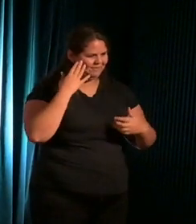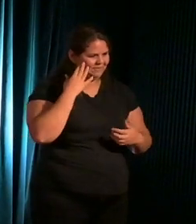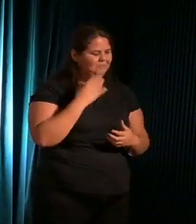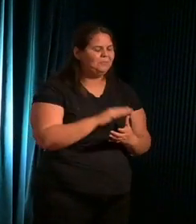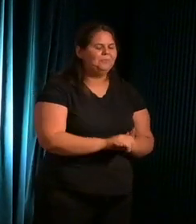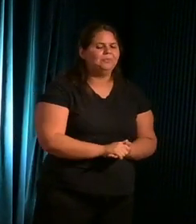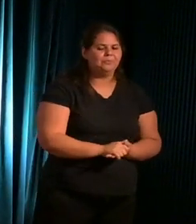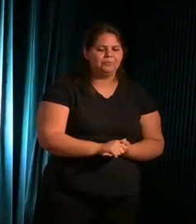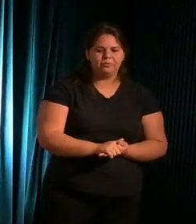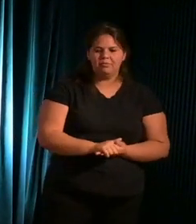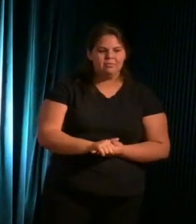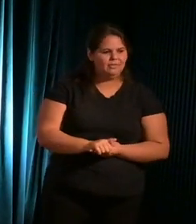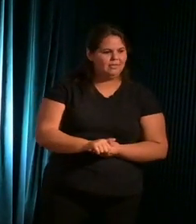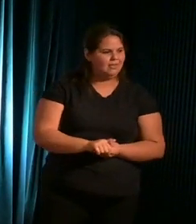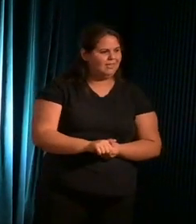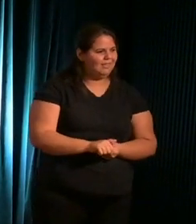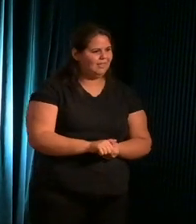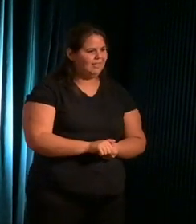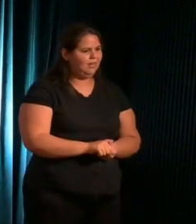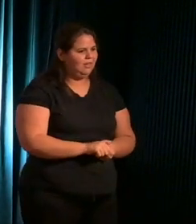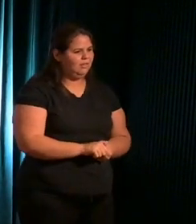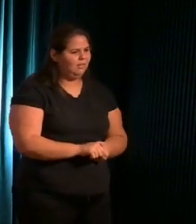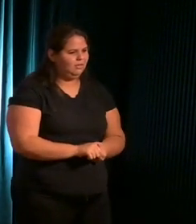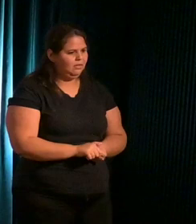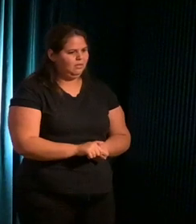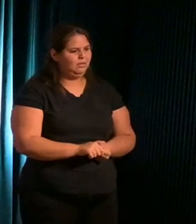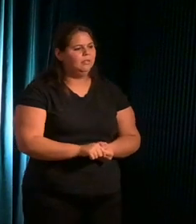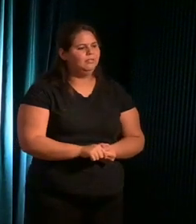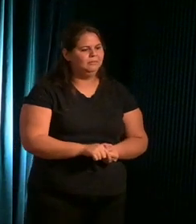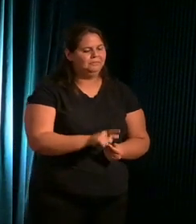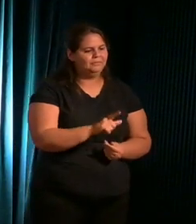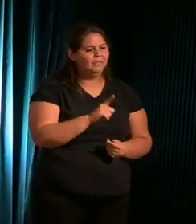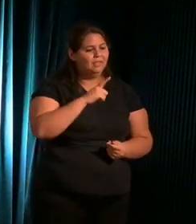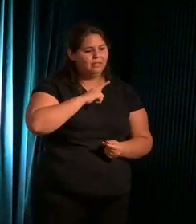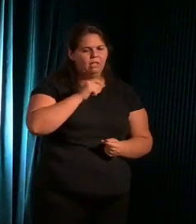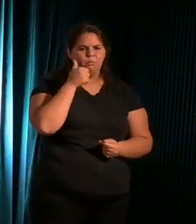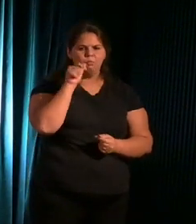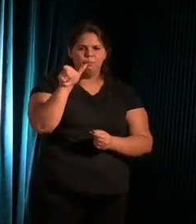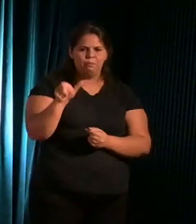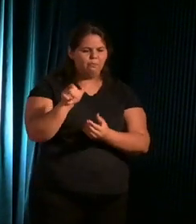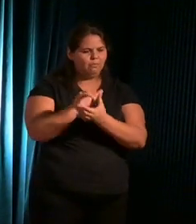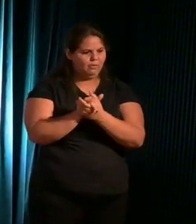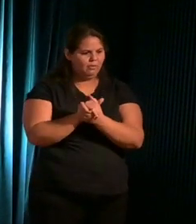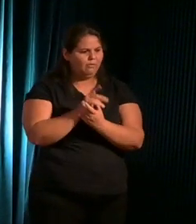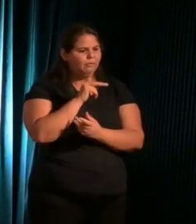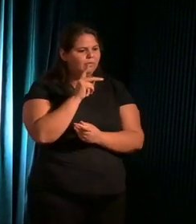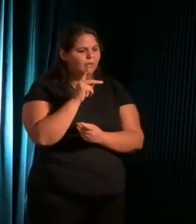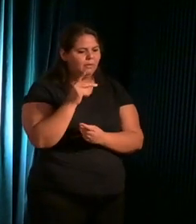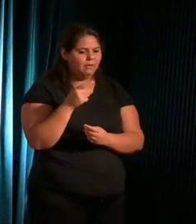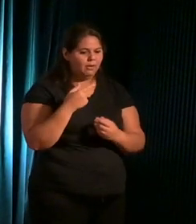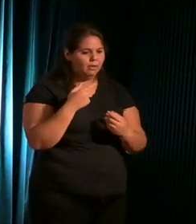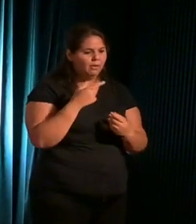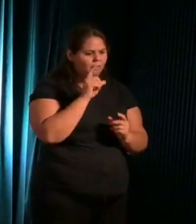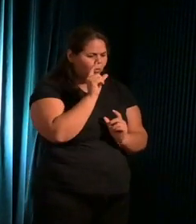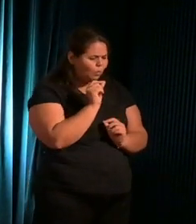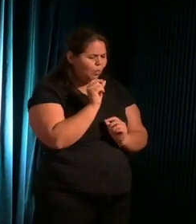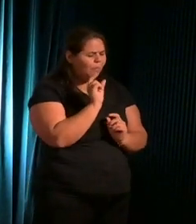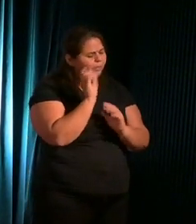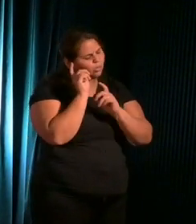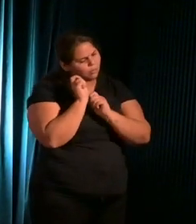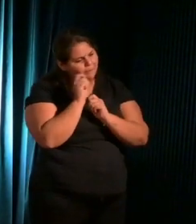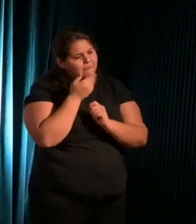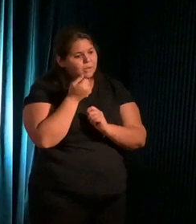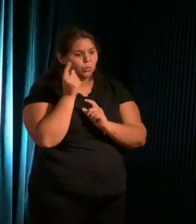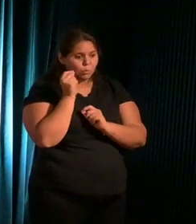a minha, a Lili, a minha mulher, a minha esposa, disse assim, durma um pouquinho porque